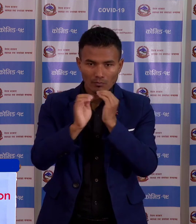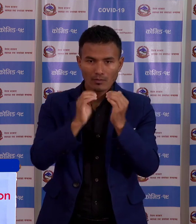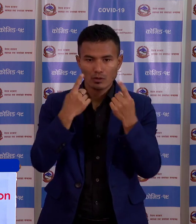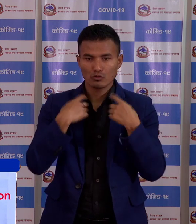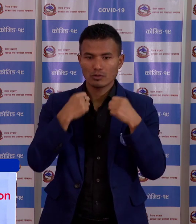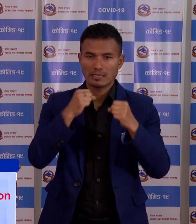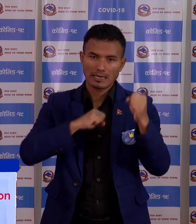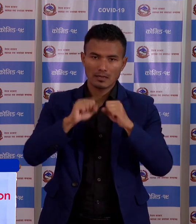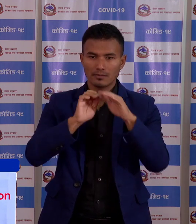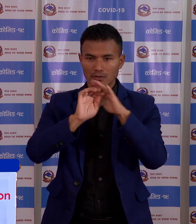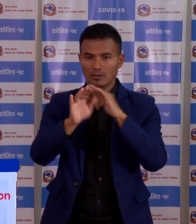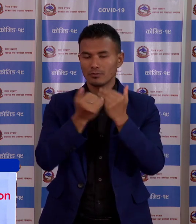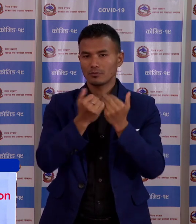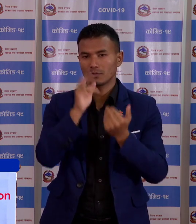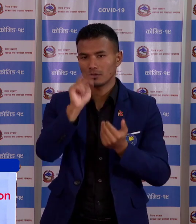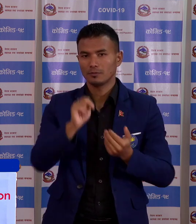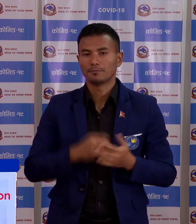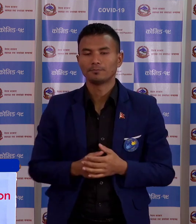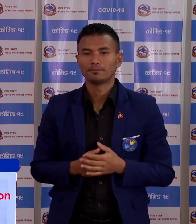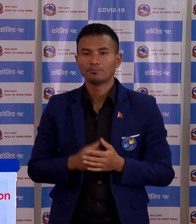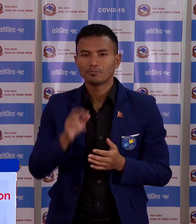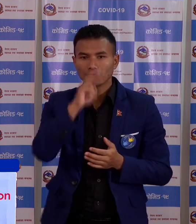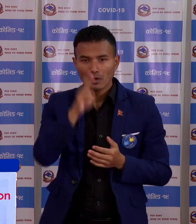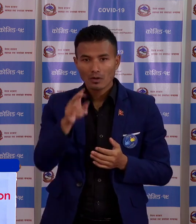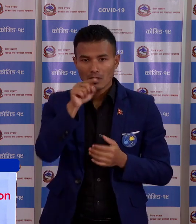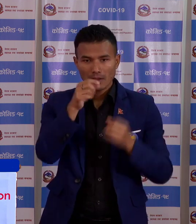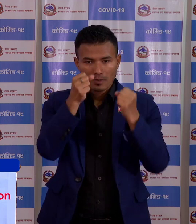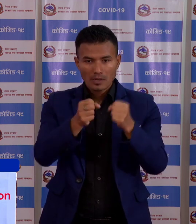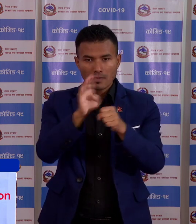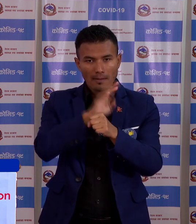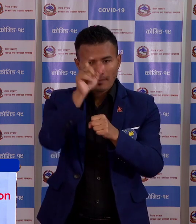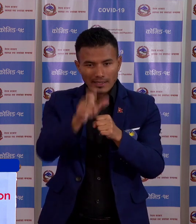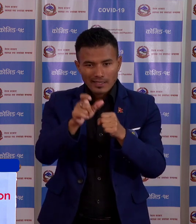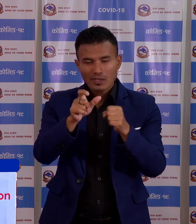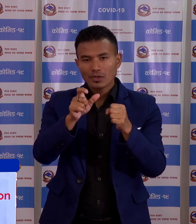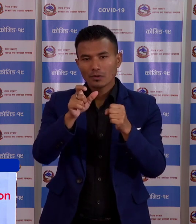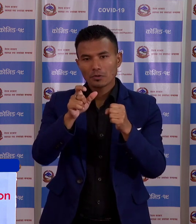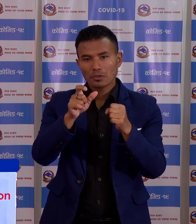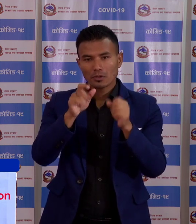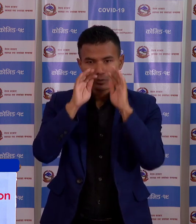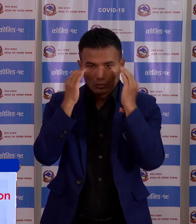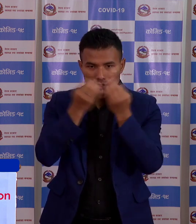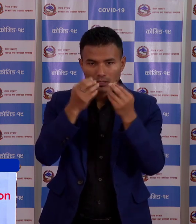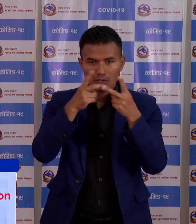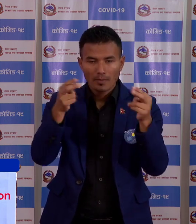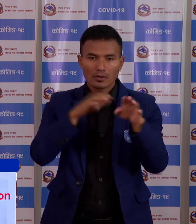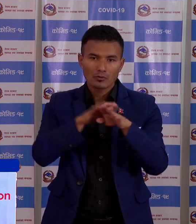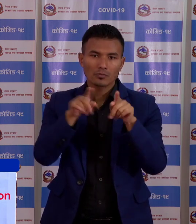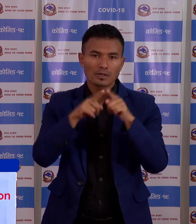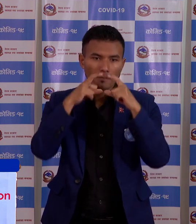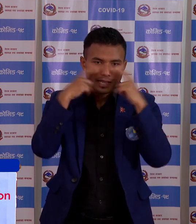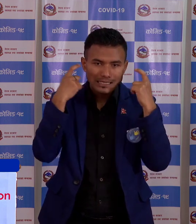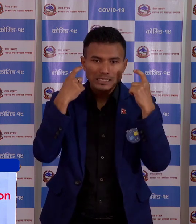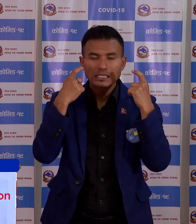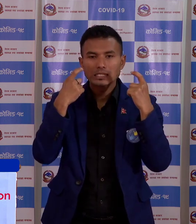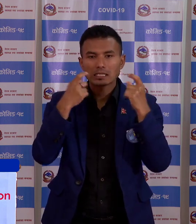क्रियाकला भरू संचालन गरने कुरा र तेहां रहदा बेख्तिकत स्ामा सुरक्ष्या का सामगरी हरू मास्क